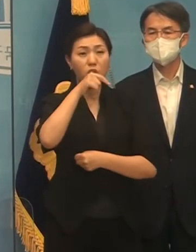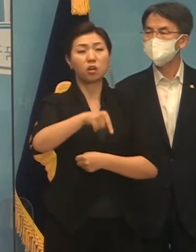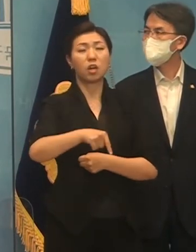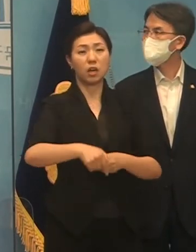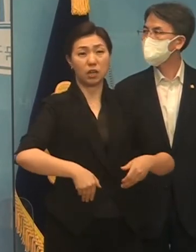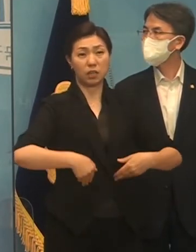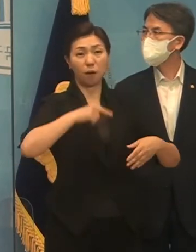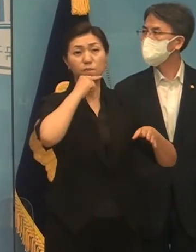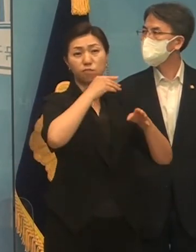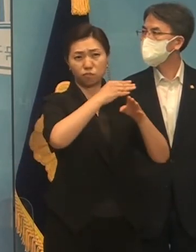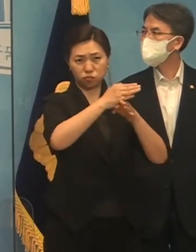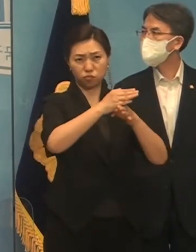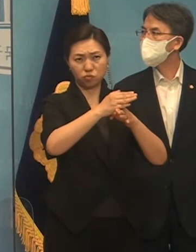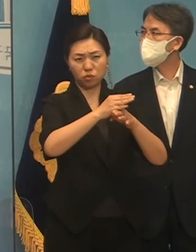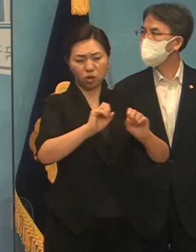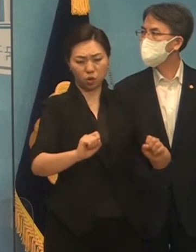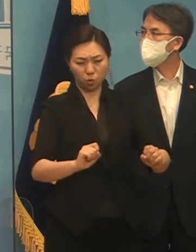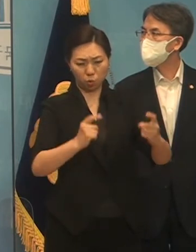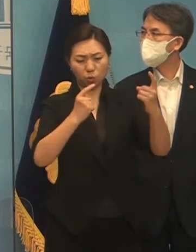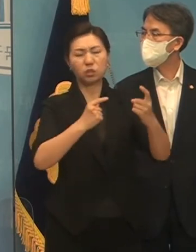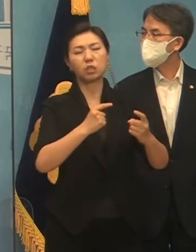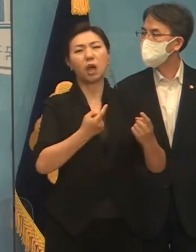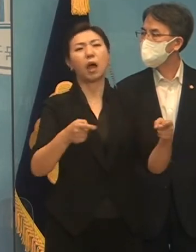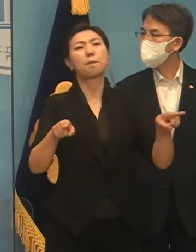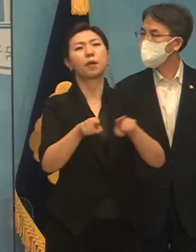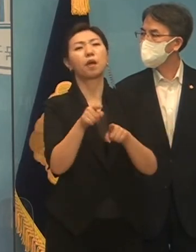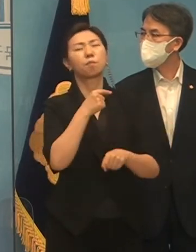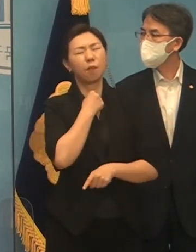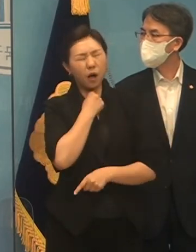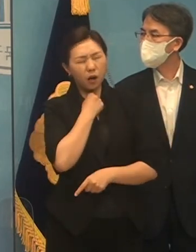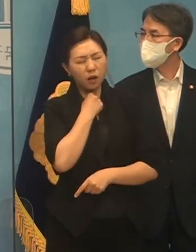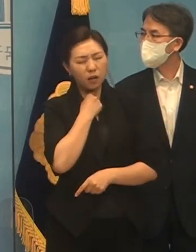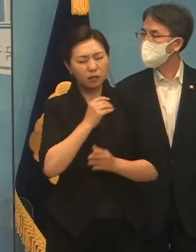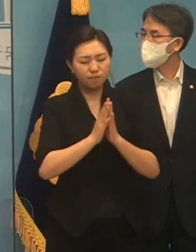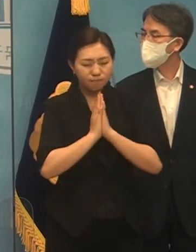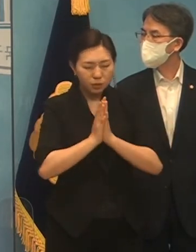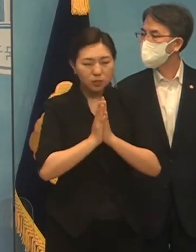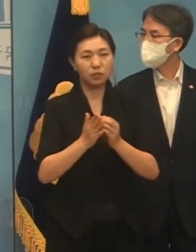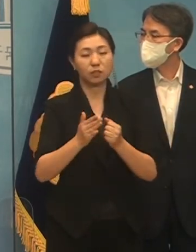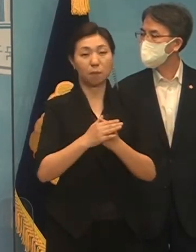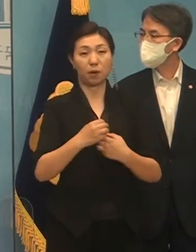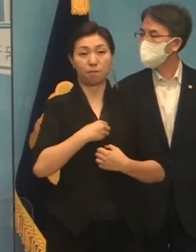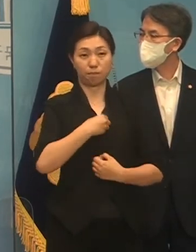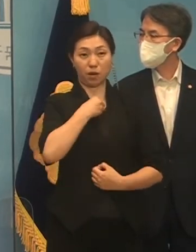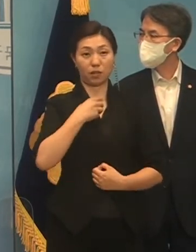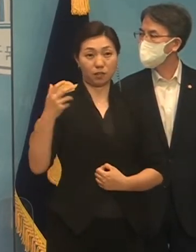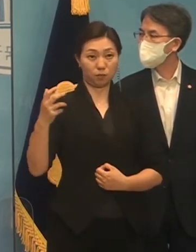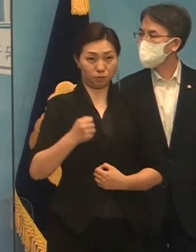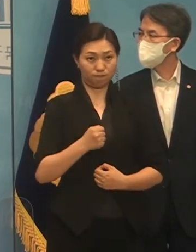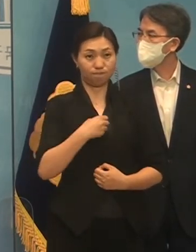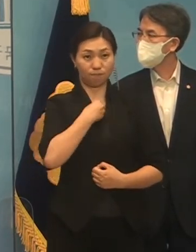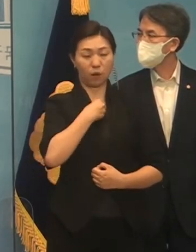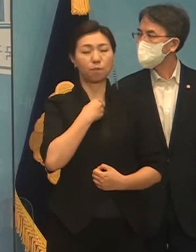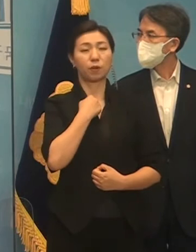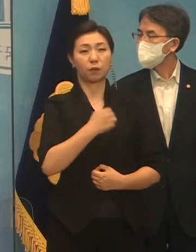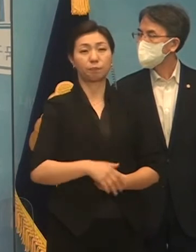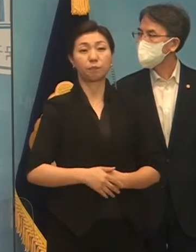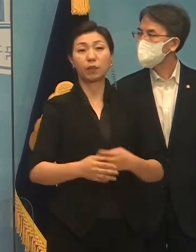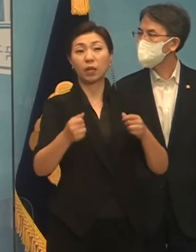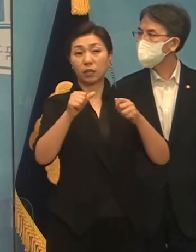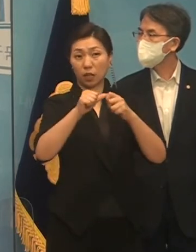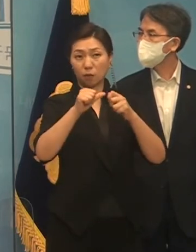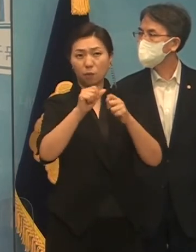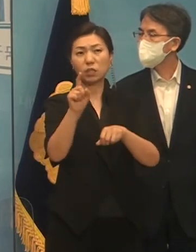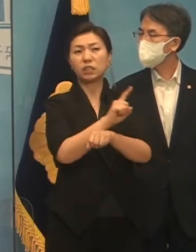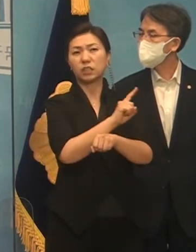수 있었으면 좋겠다는 염원으로 이 넥타이를 메고 나왔습니다. 다섯 번째는 디지털 국가입니다.